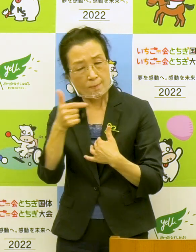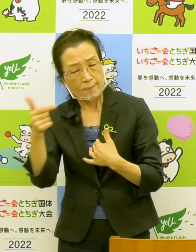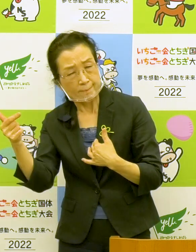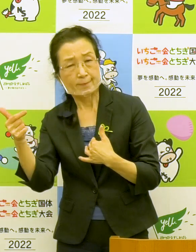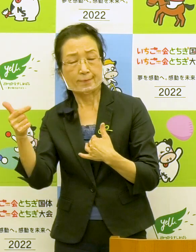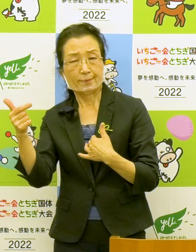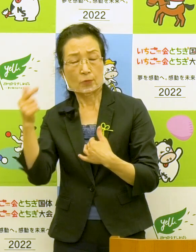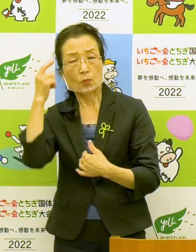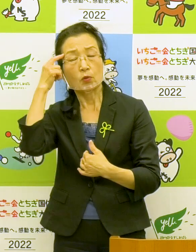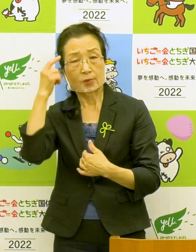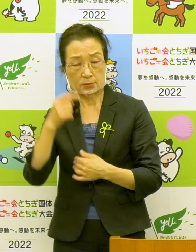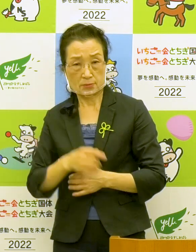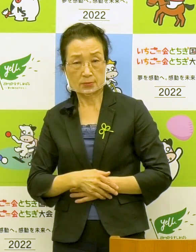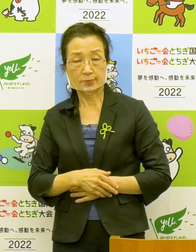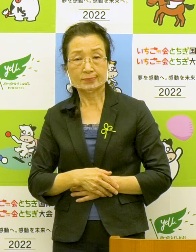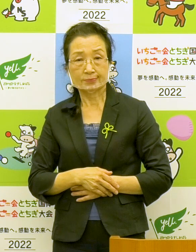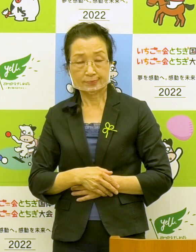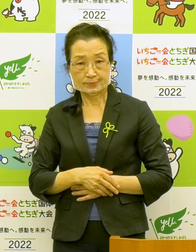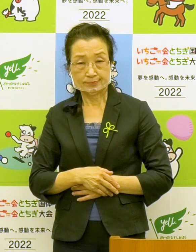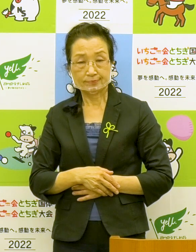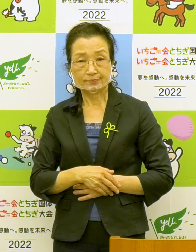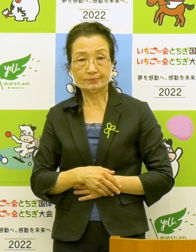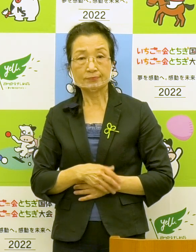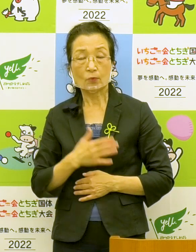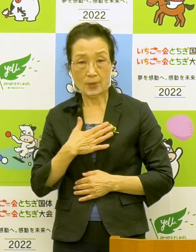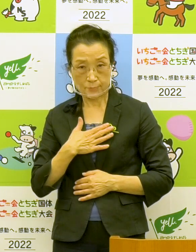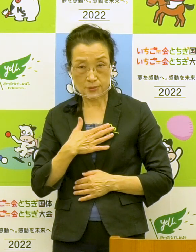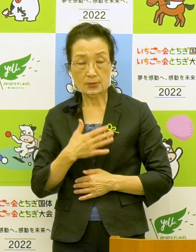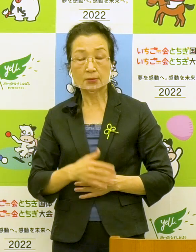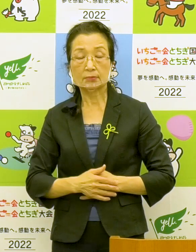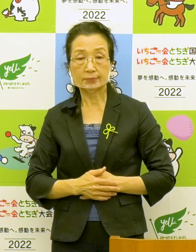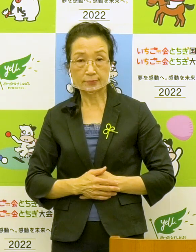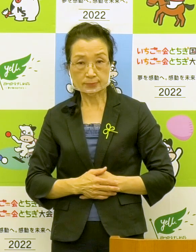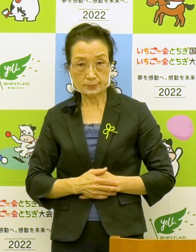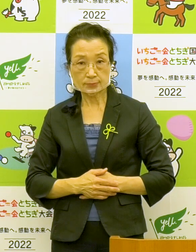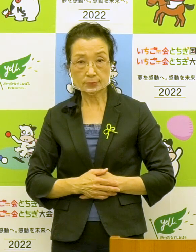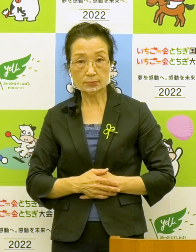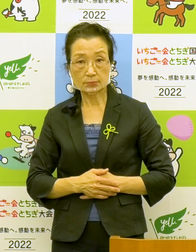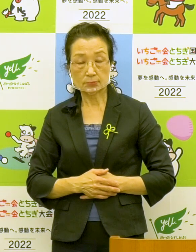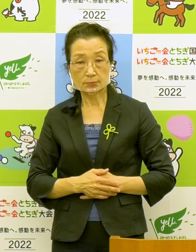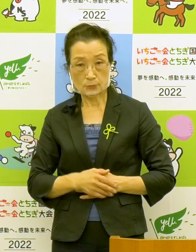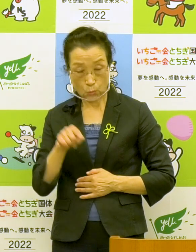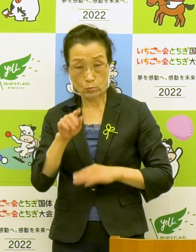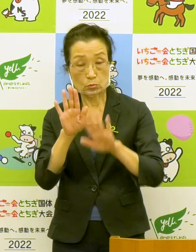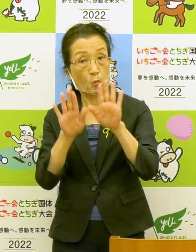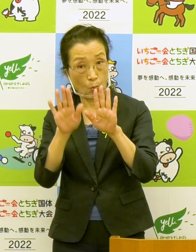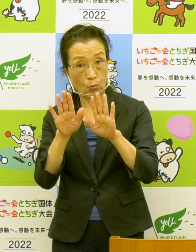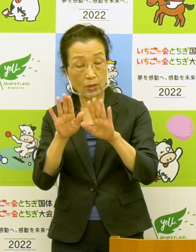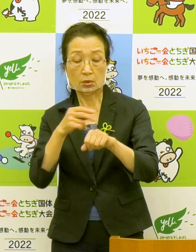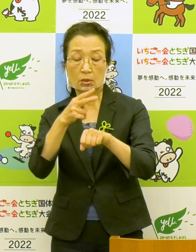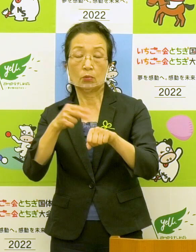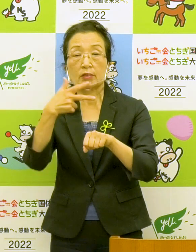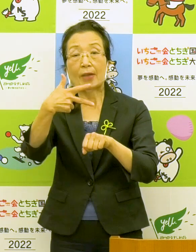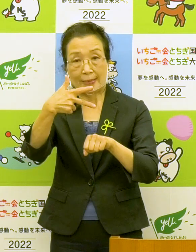代、いろんな世代に与えているということがこの結果からも分かります。そうした中ですね、那須塩原市とし